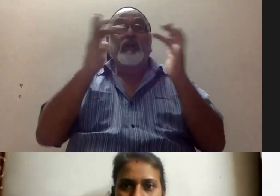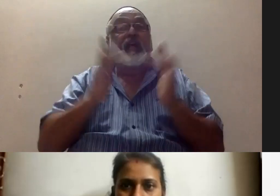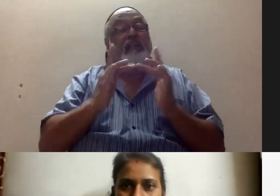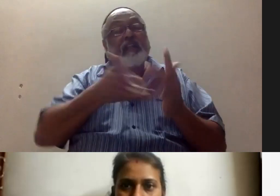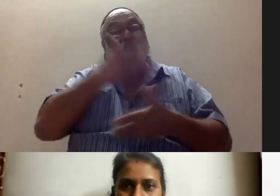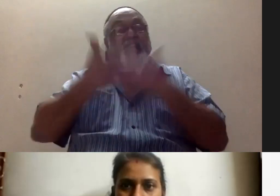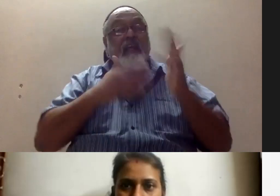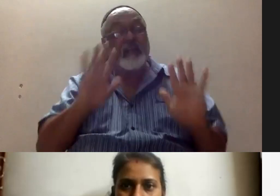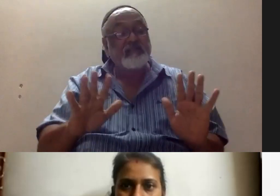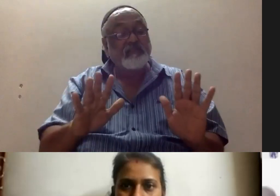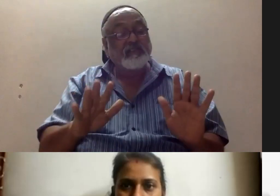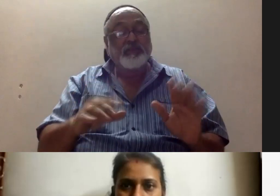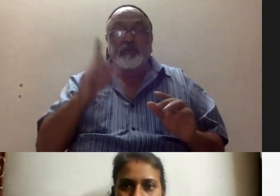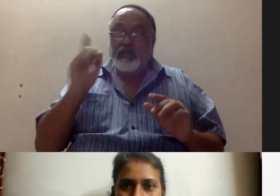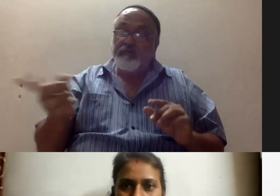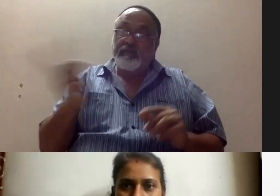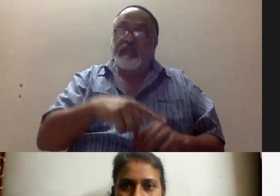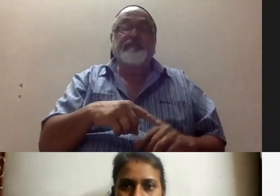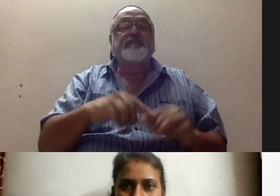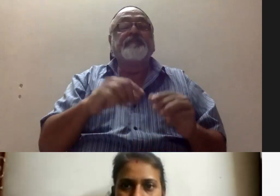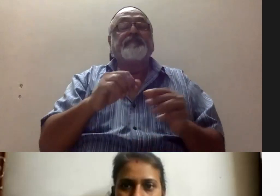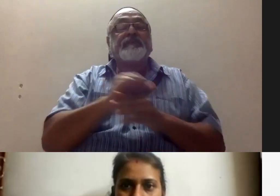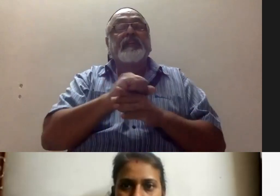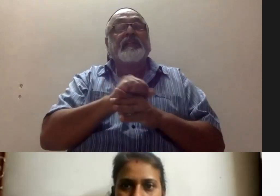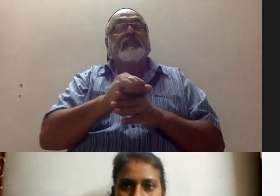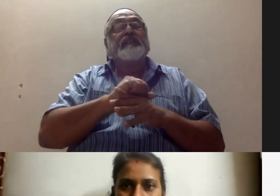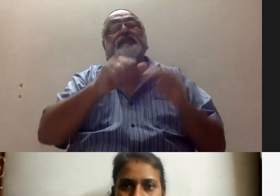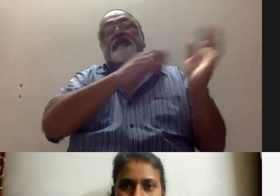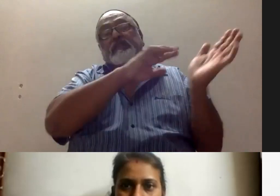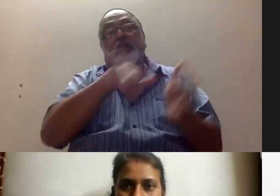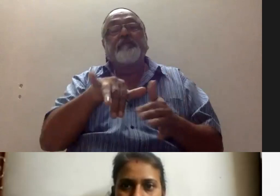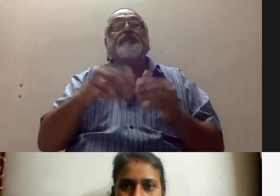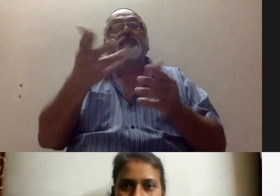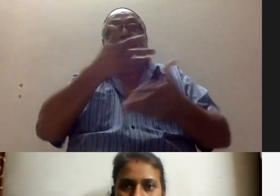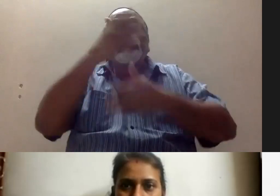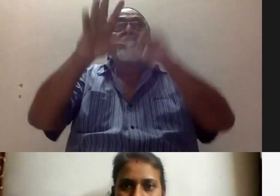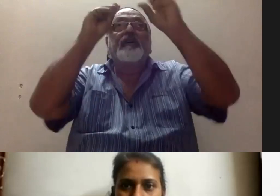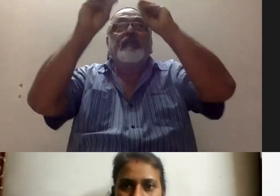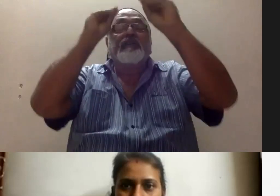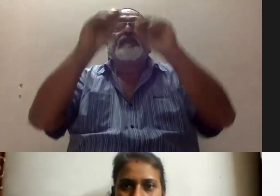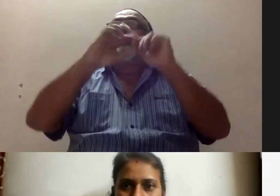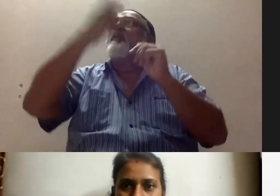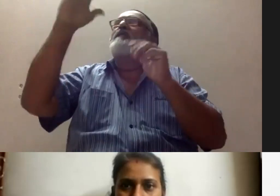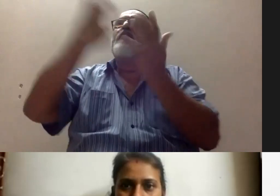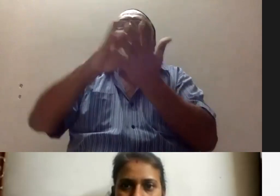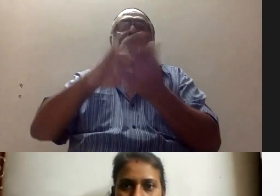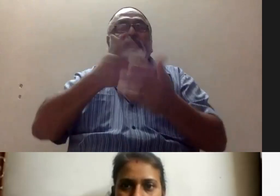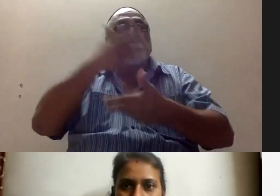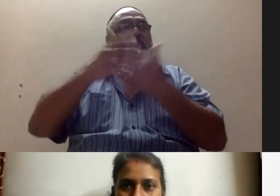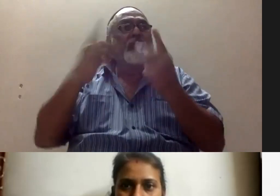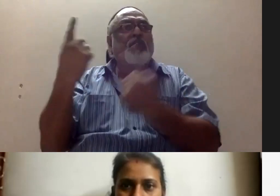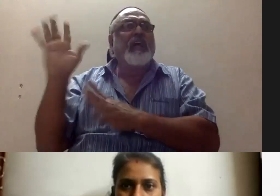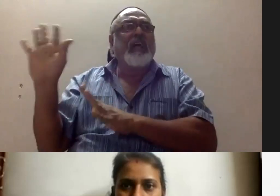आप जरूर देखें, या कोई और कहीं पर भी सिखा रहे हैं तो उसको आप समझें, और उस रास्ते पे अगर जाएंगे तो